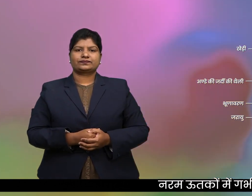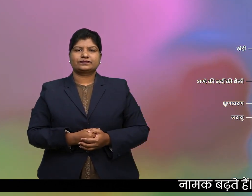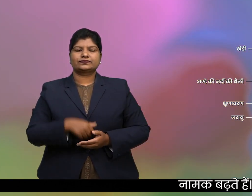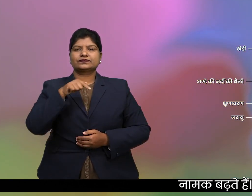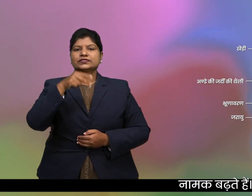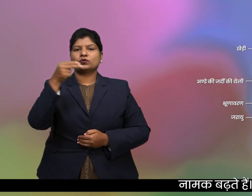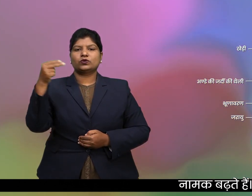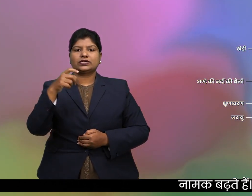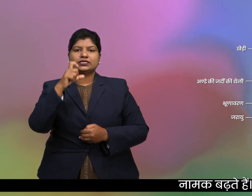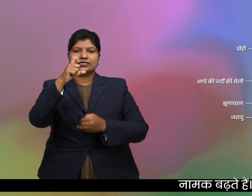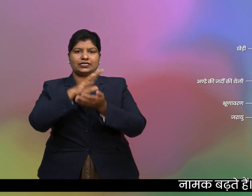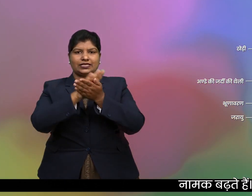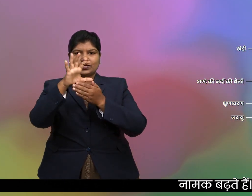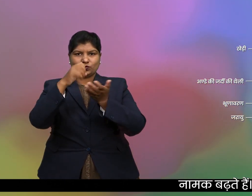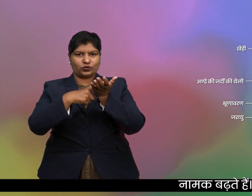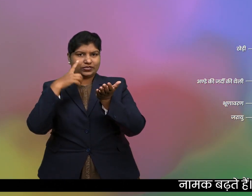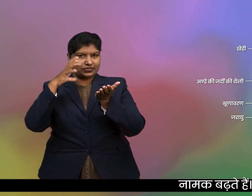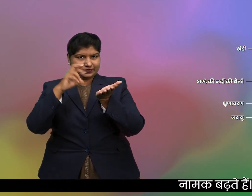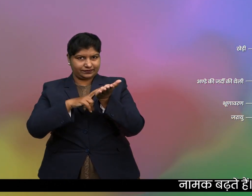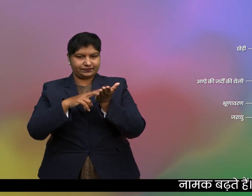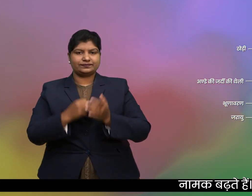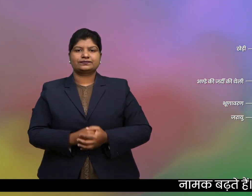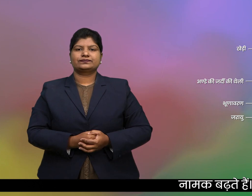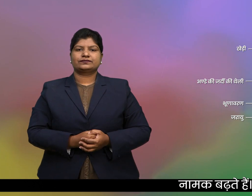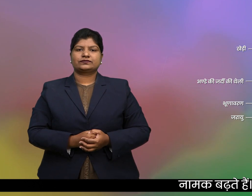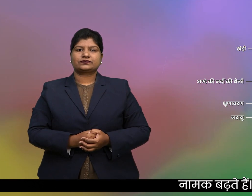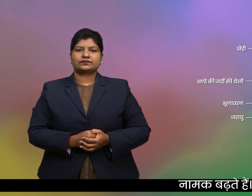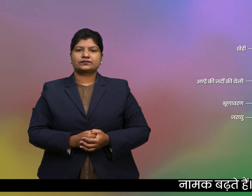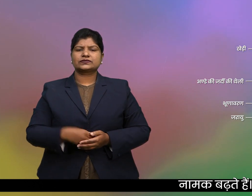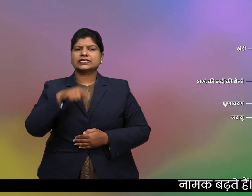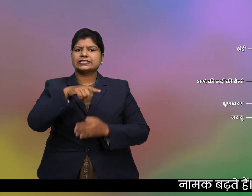गर्भवष्ट नामक बढ़ते हैं।